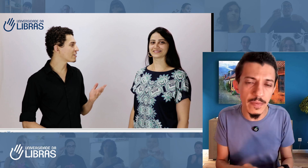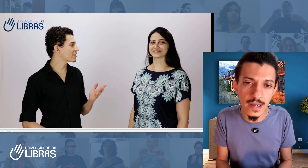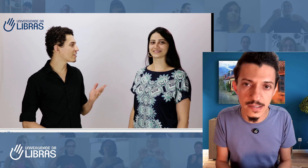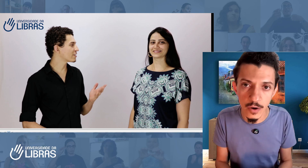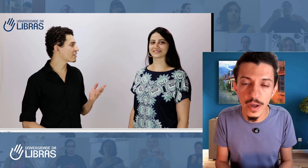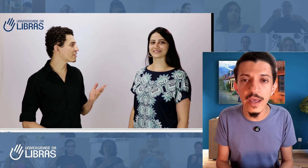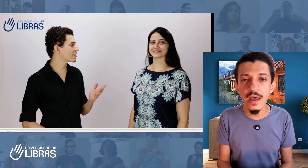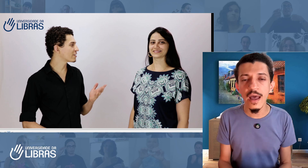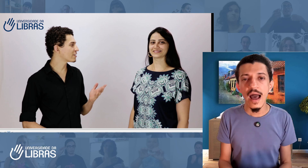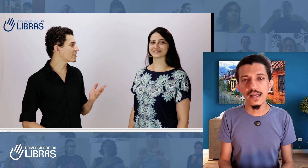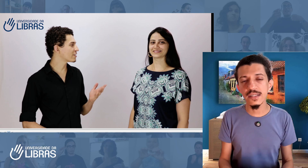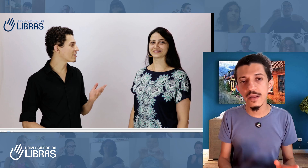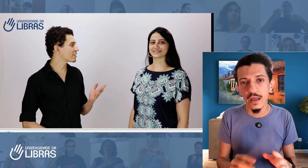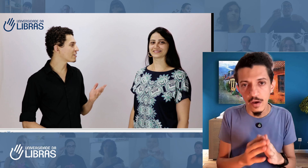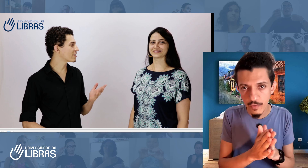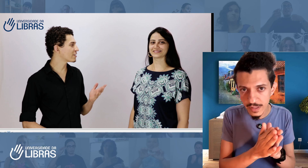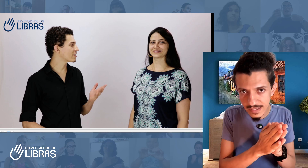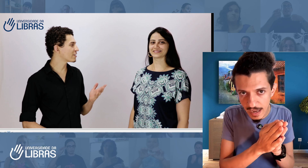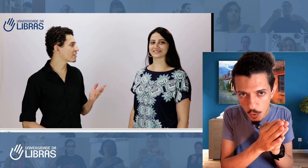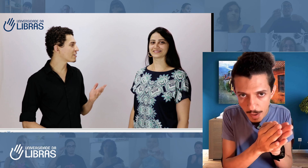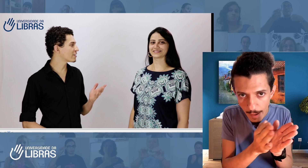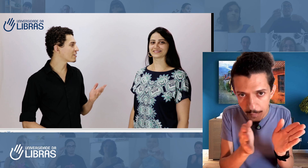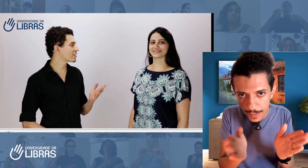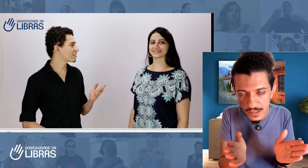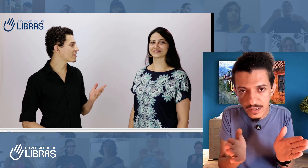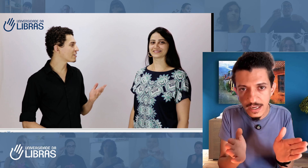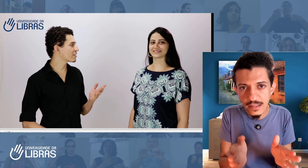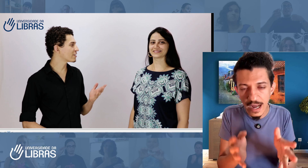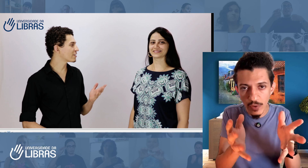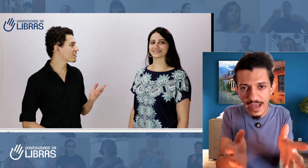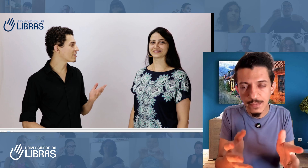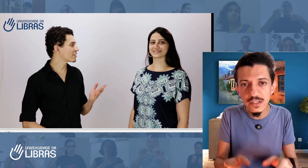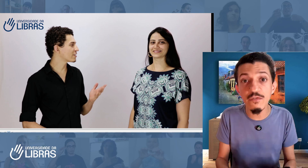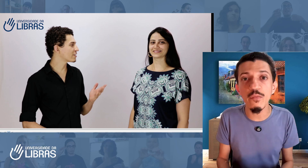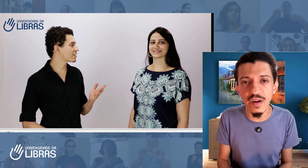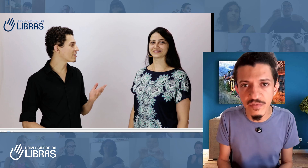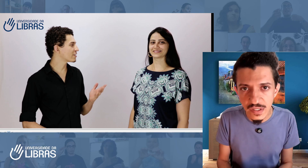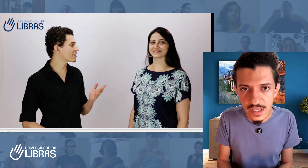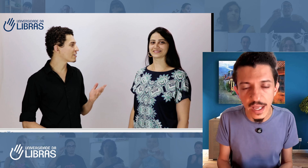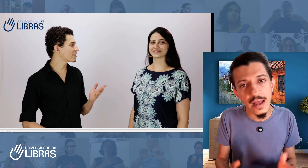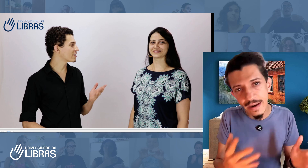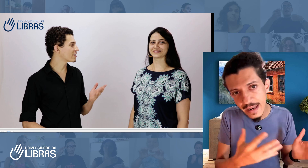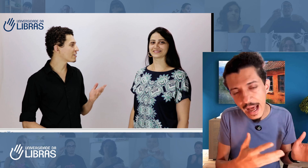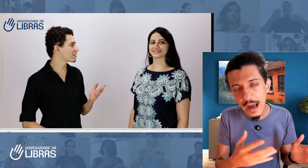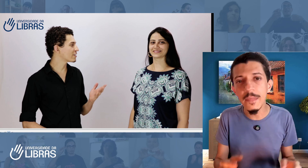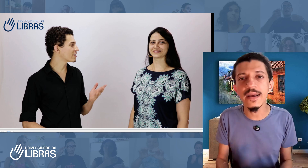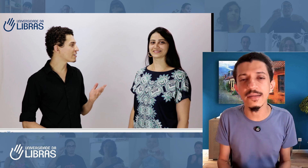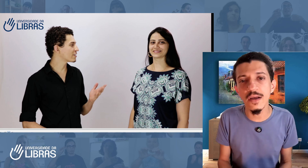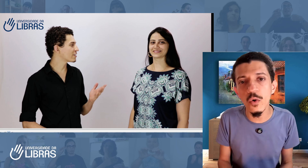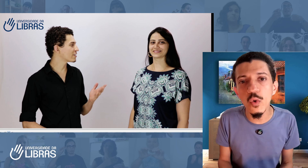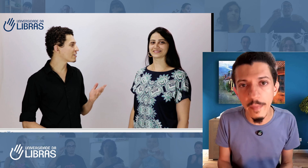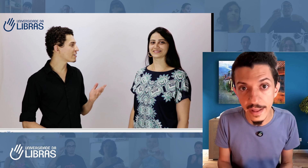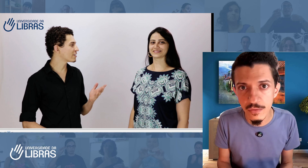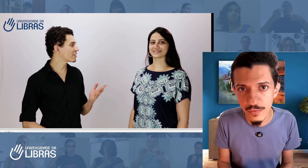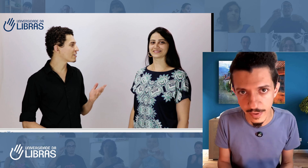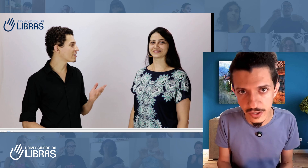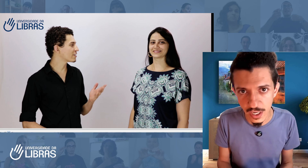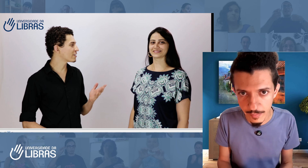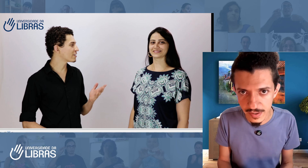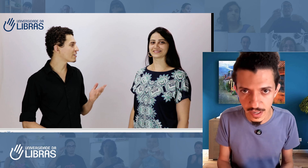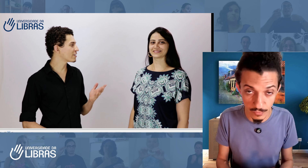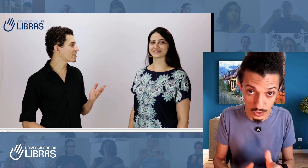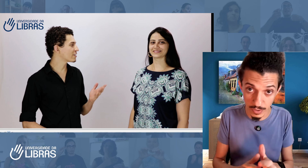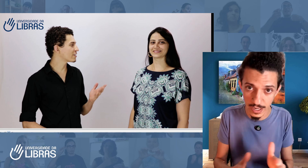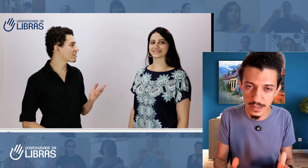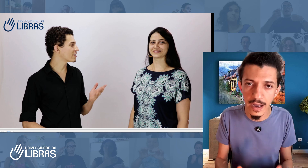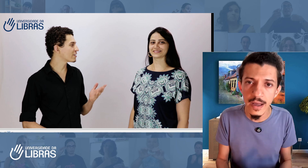de aplicação e, assim, eu vou desenhar um mapa personalizado, específico para você na aplicação do método Fluente em Libras.